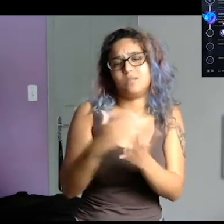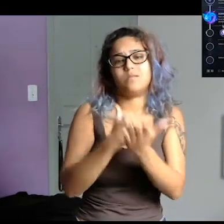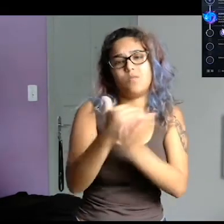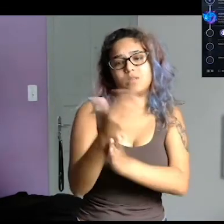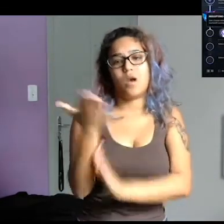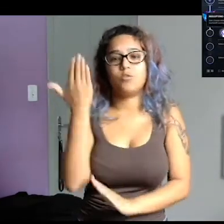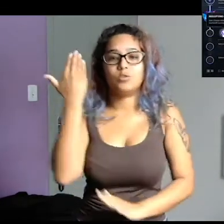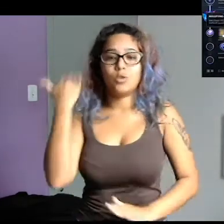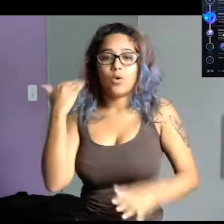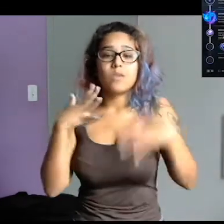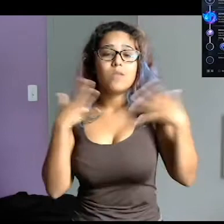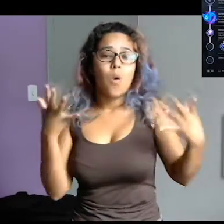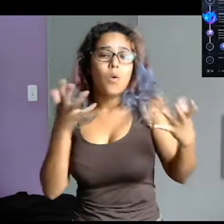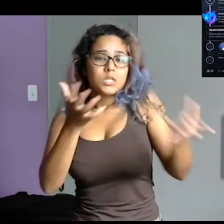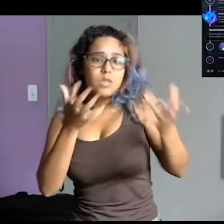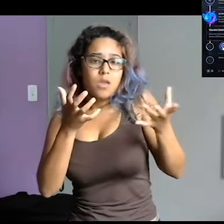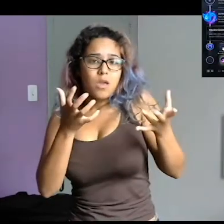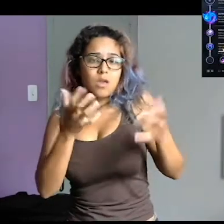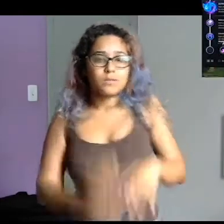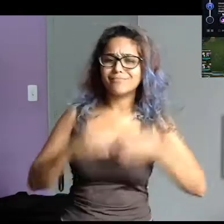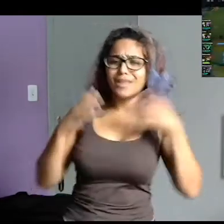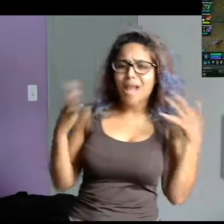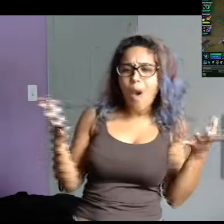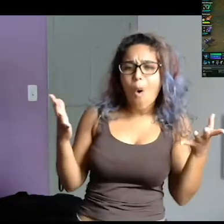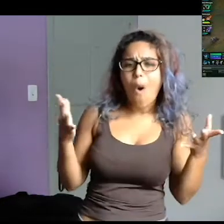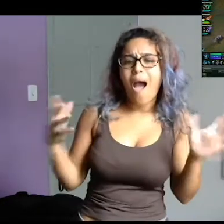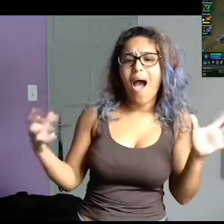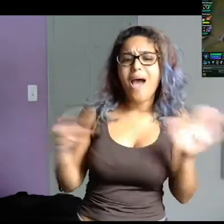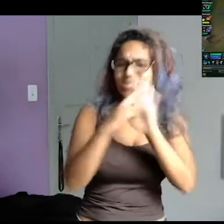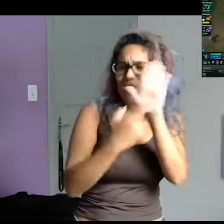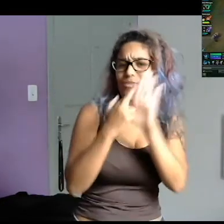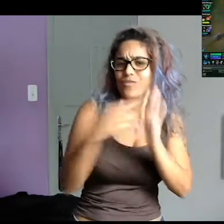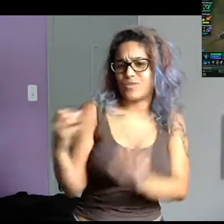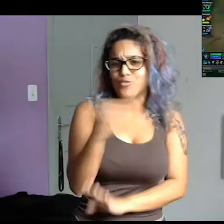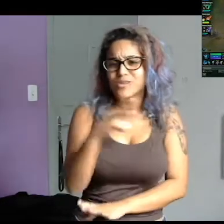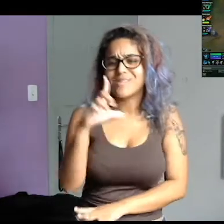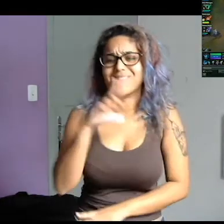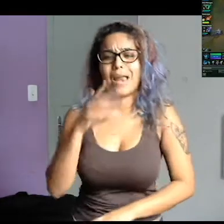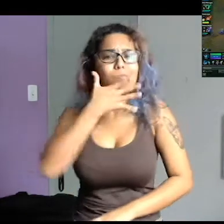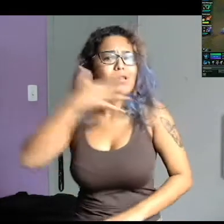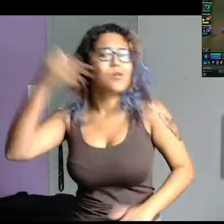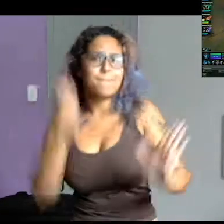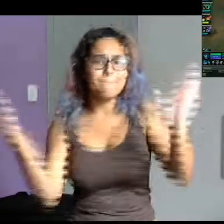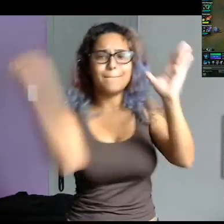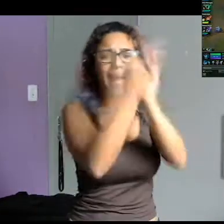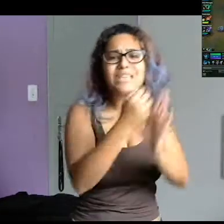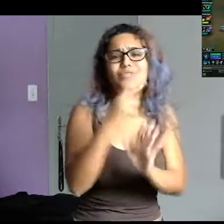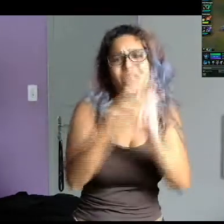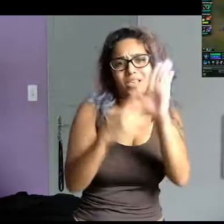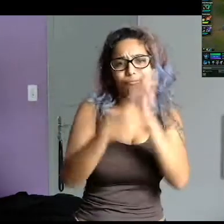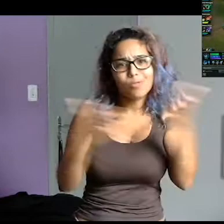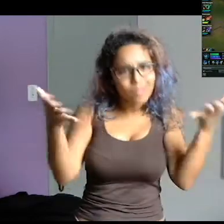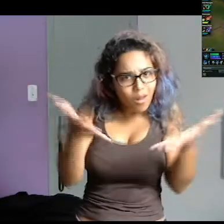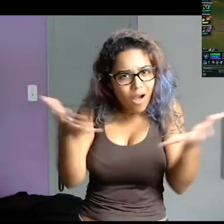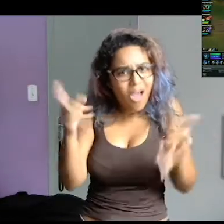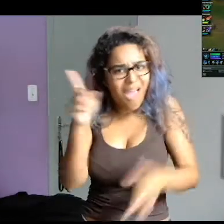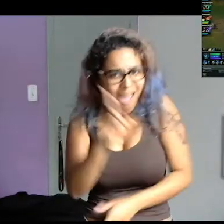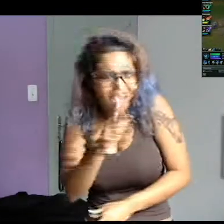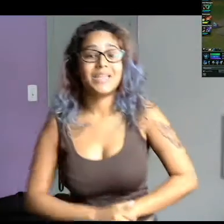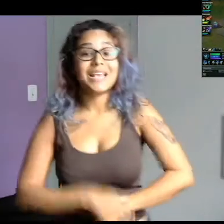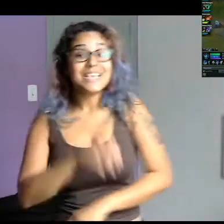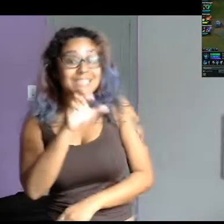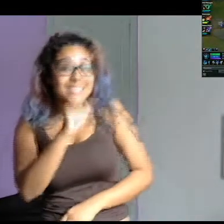leque de decisões que você pode ter antes da partida. Então o que você está querendo dizer é que as runas novas vão ter um impacto até maior na partida do que os talentos e as runas atuais